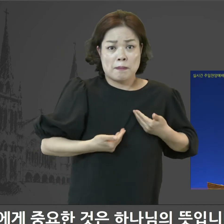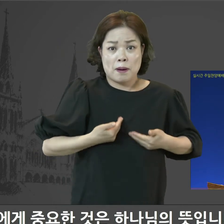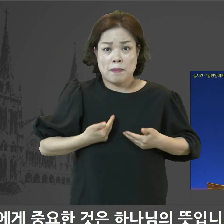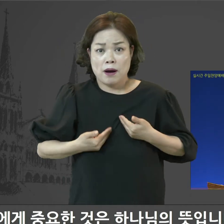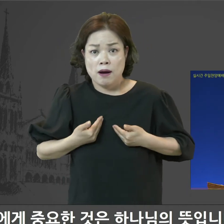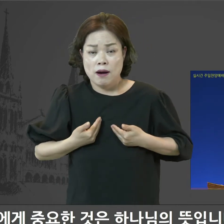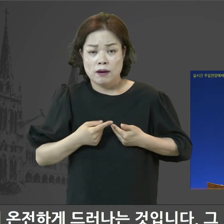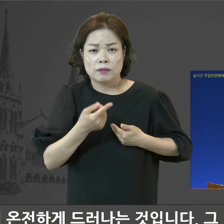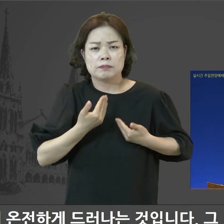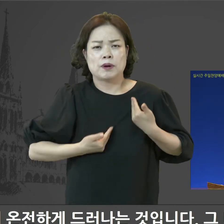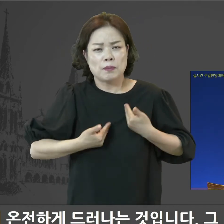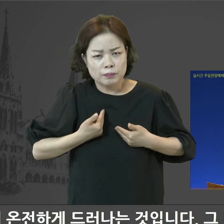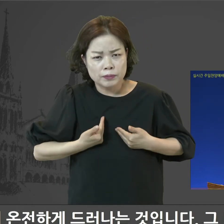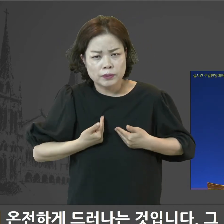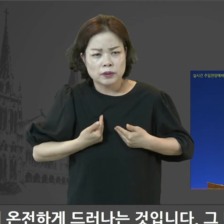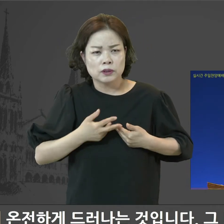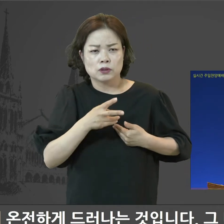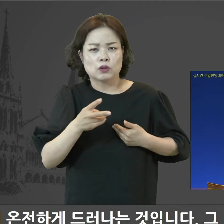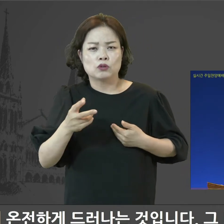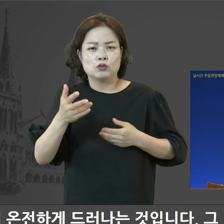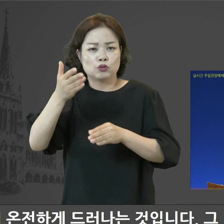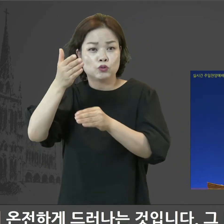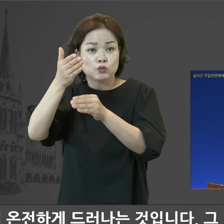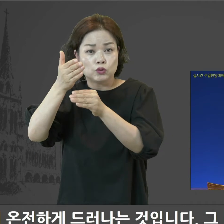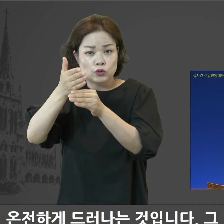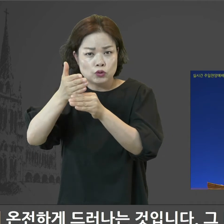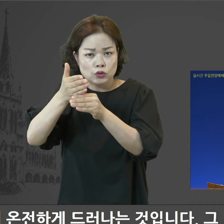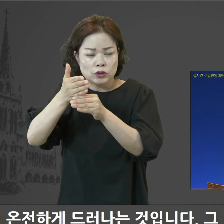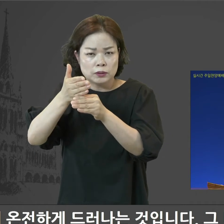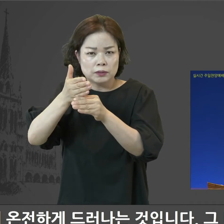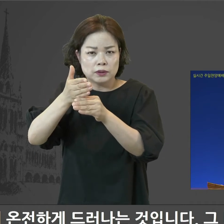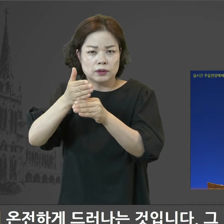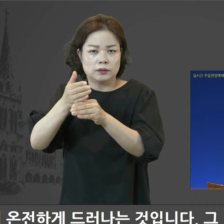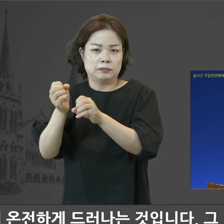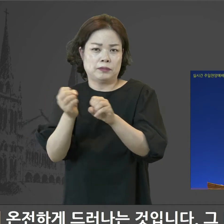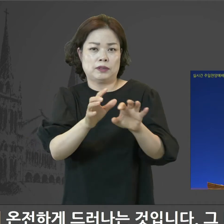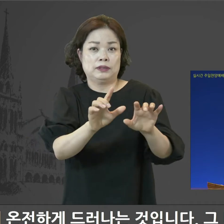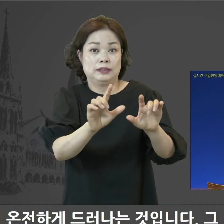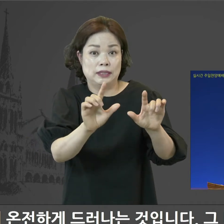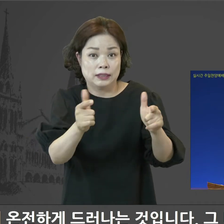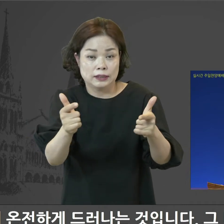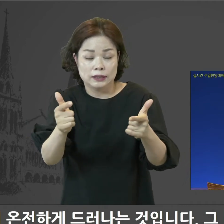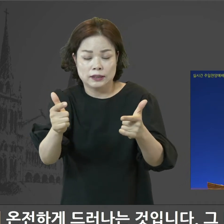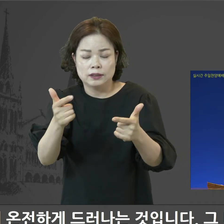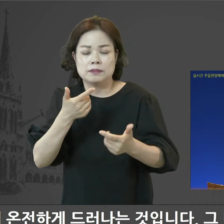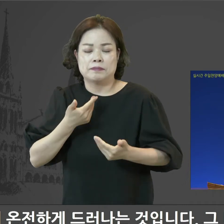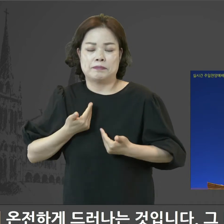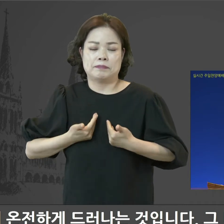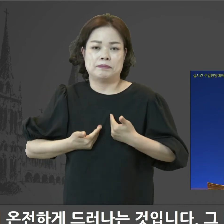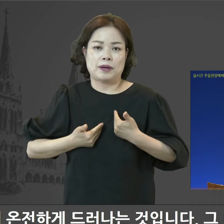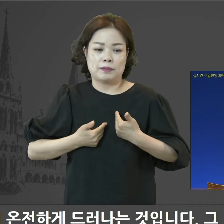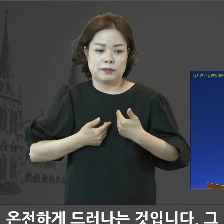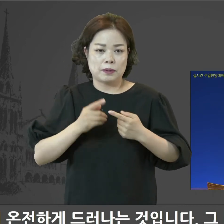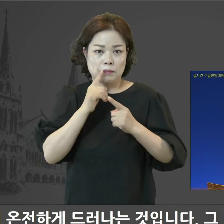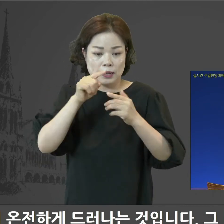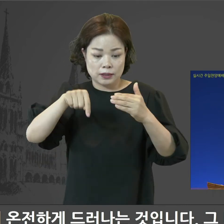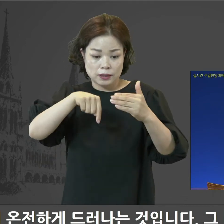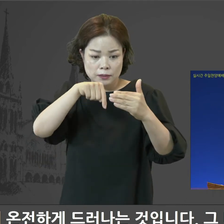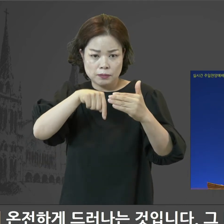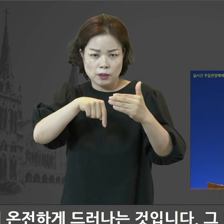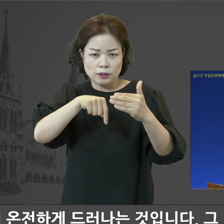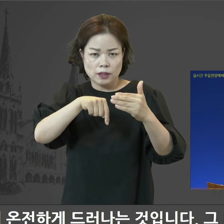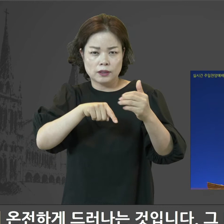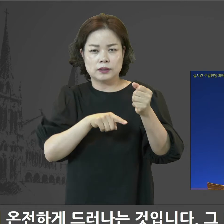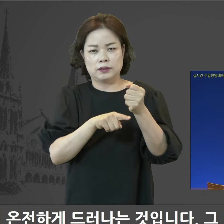텐데 그 바쁨이 곧 중심을 놓치지 않는 바쁨이었음을 우리는 말씀 속에 숨겨져 있는